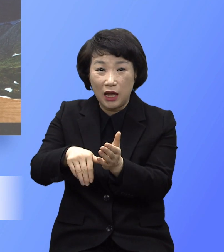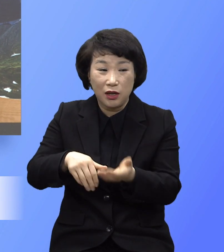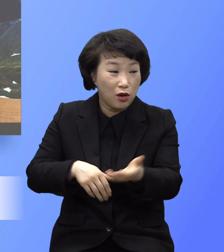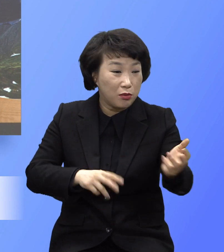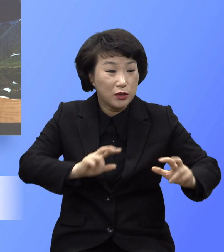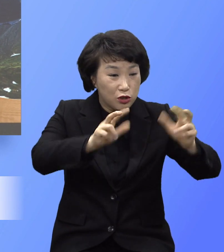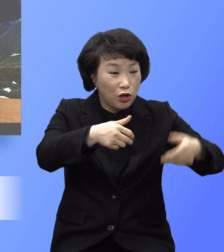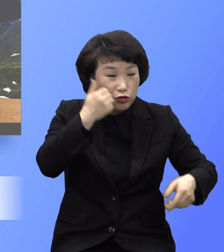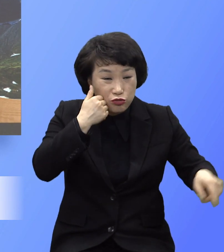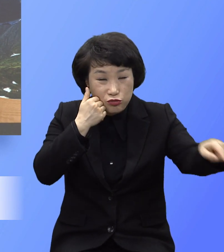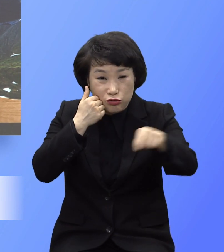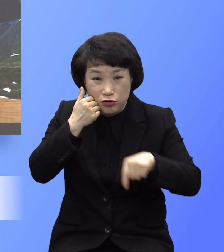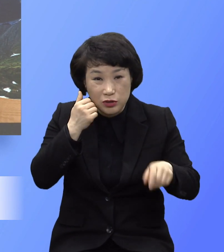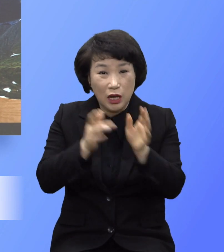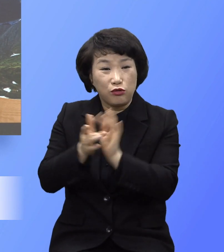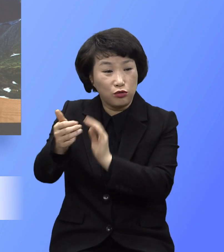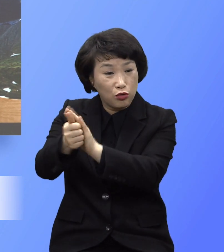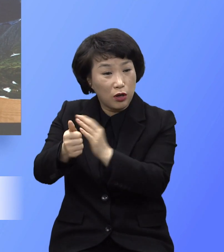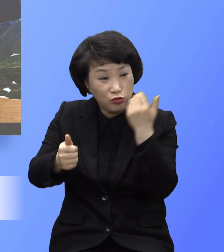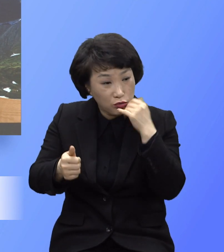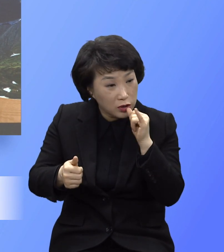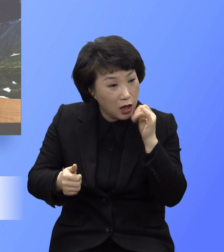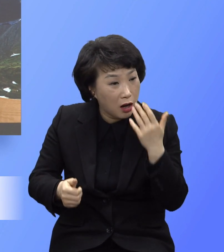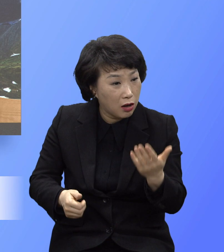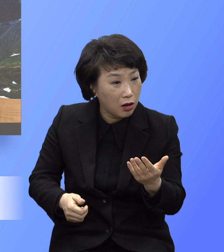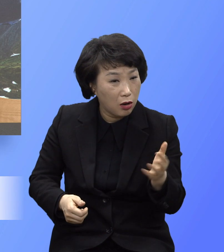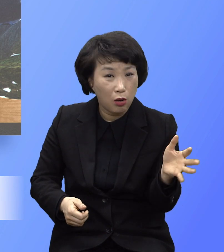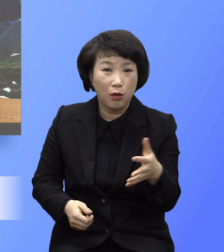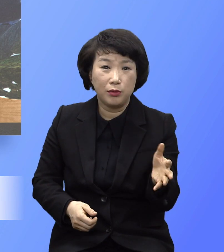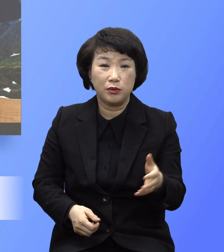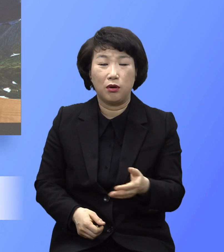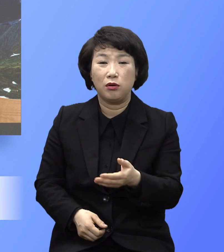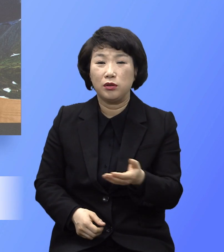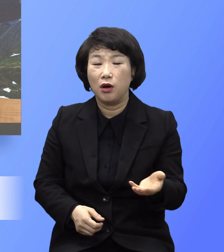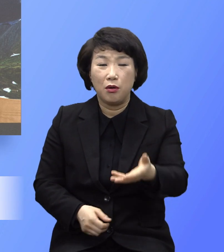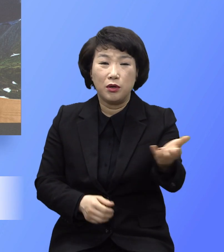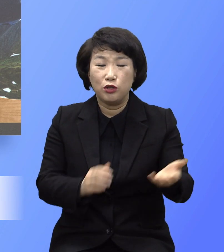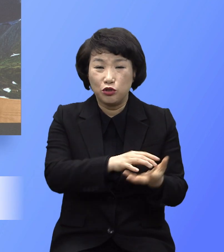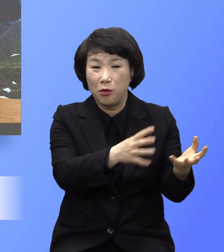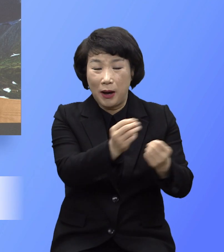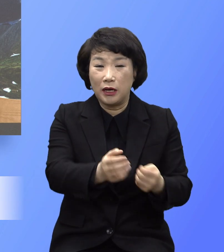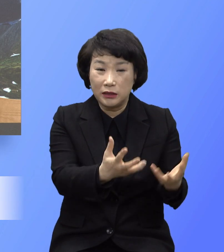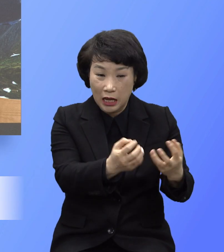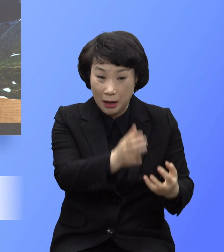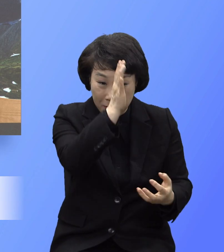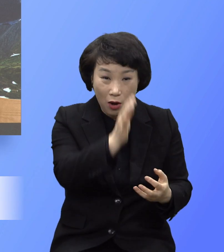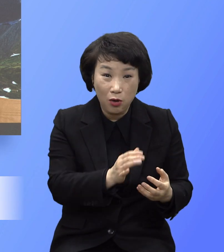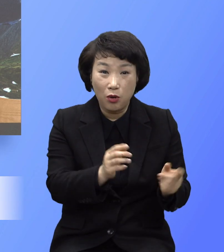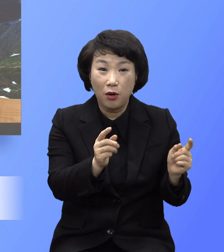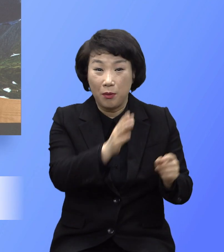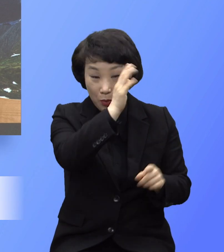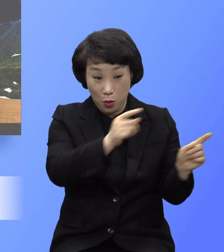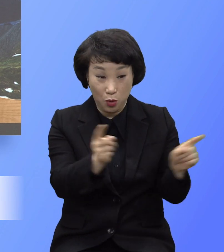지구상에 누구 하나도 예수 편드는 사람이 없어. 그 많은 나병 환자가 나섰는데도